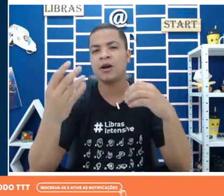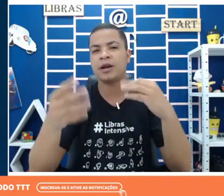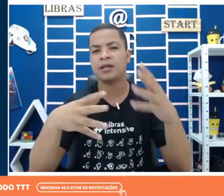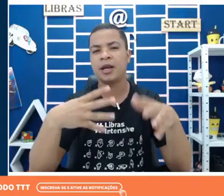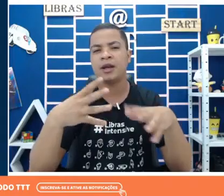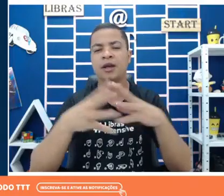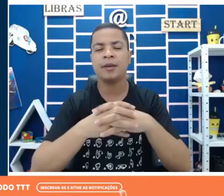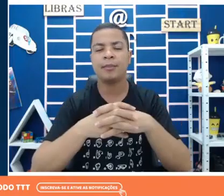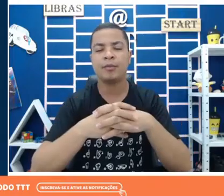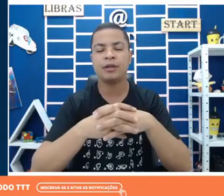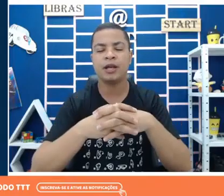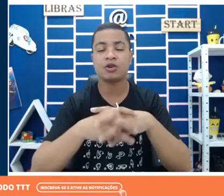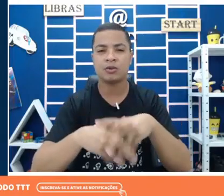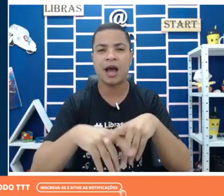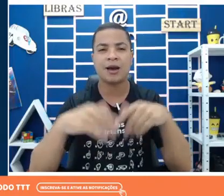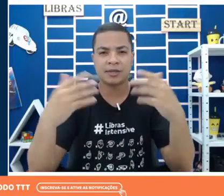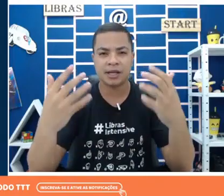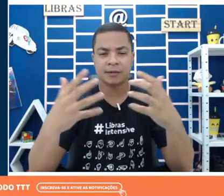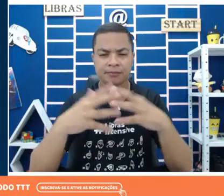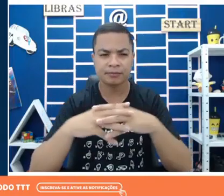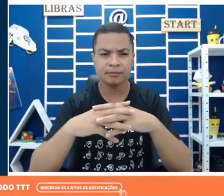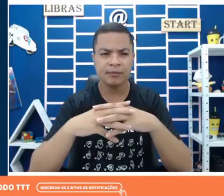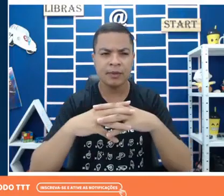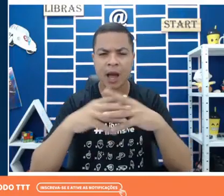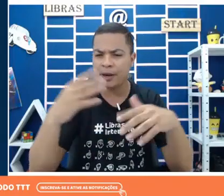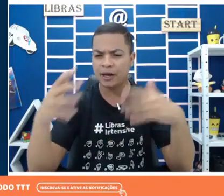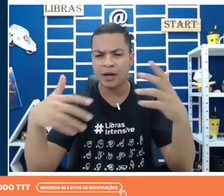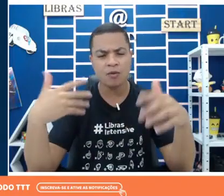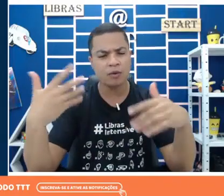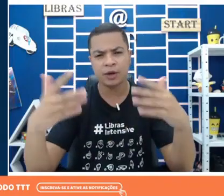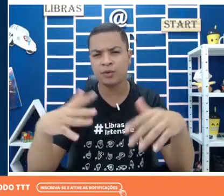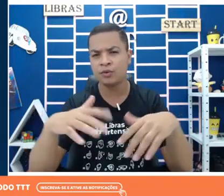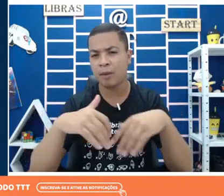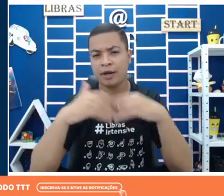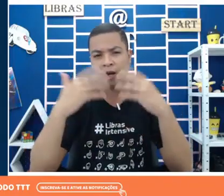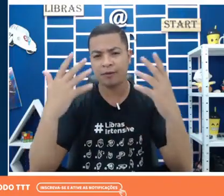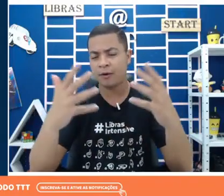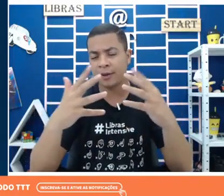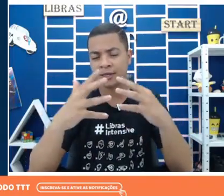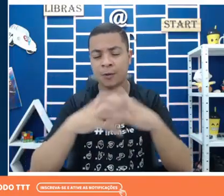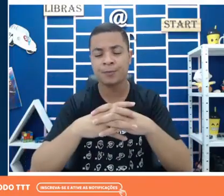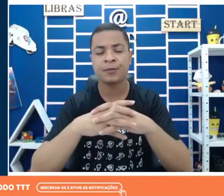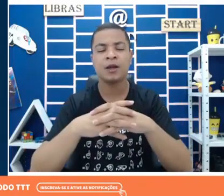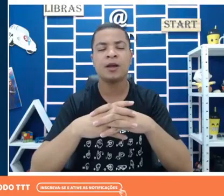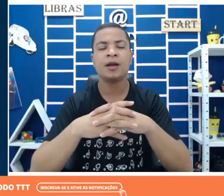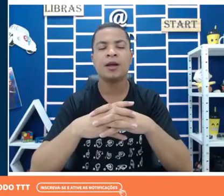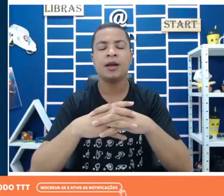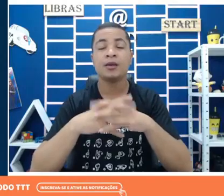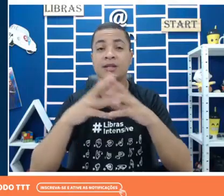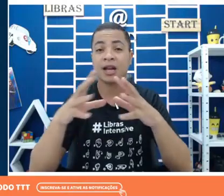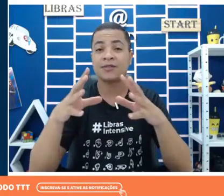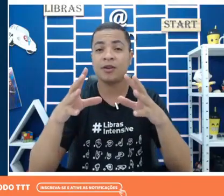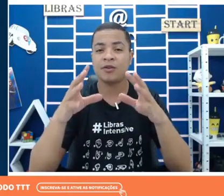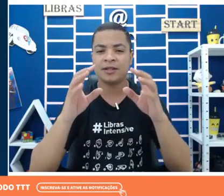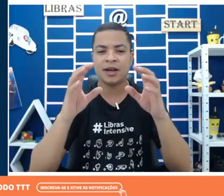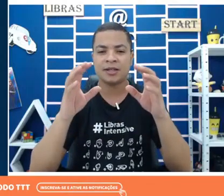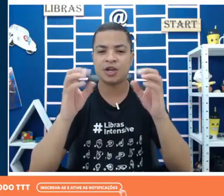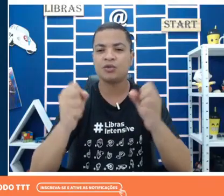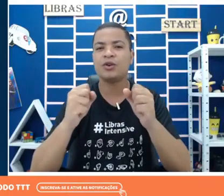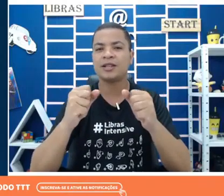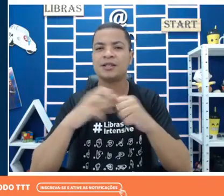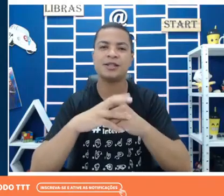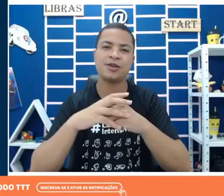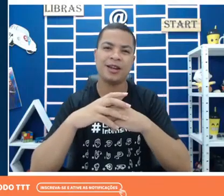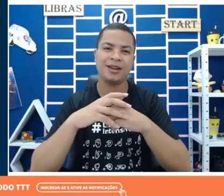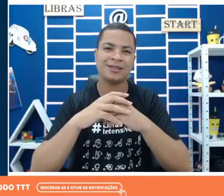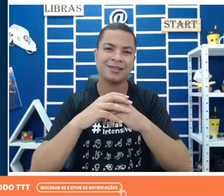nessas histórias aí para poder ajudá-los, né? A aprender um conteúdo, a aprender uma informação. Então os classificadores, eles